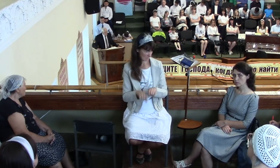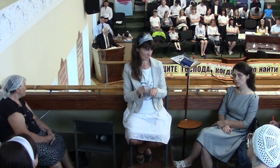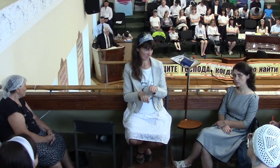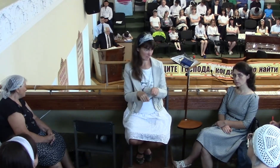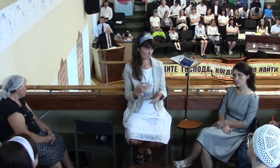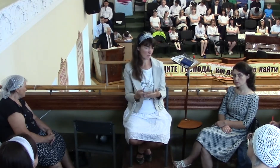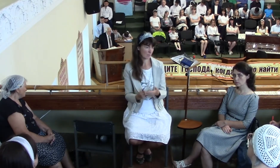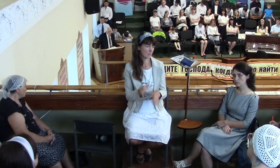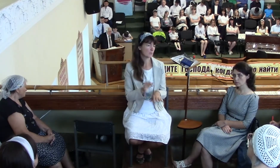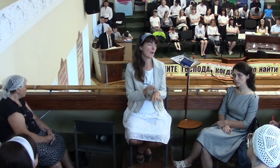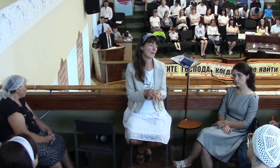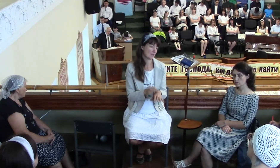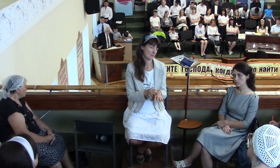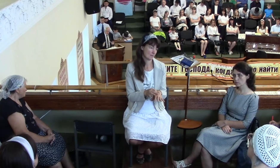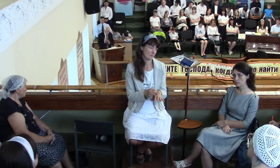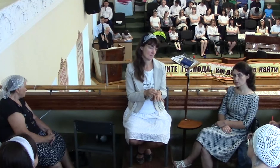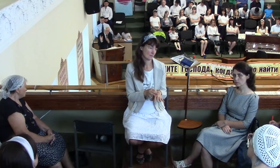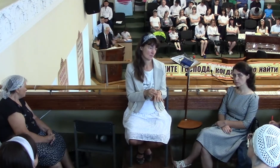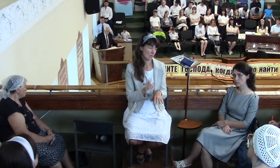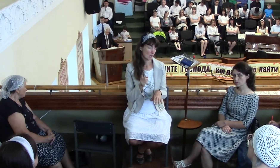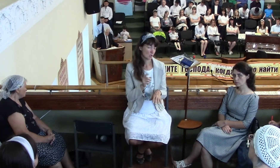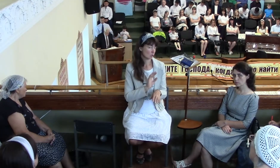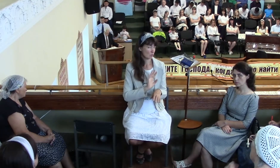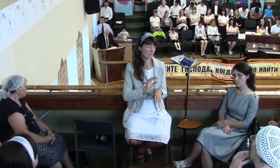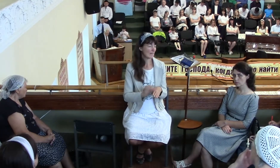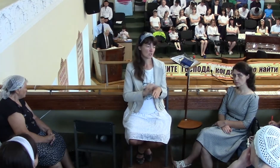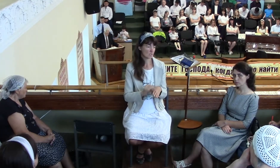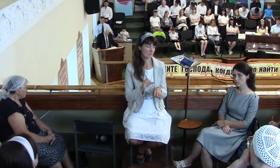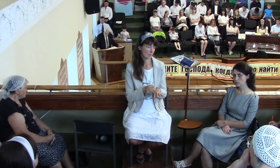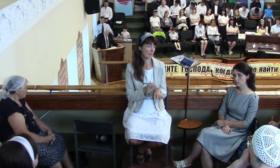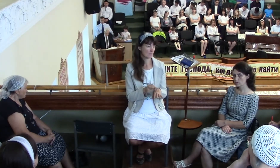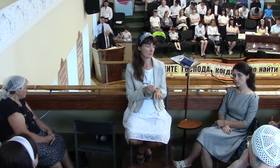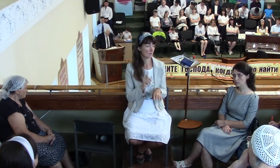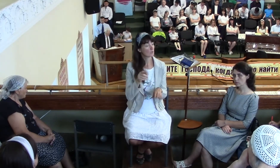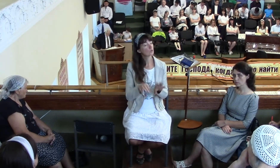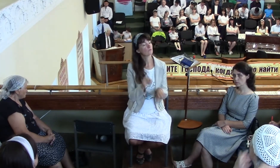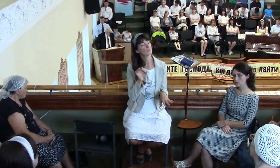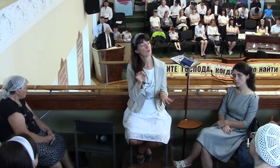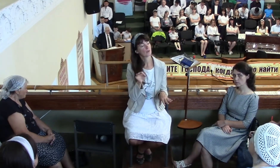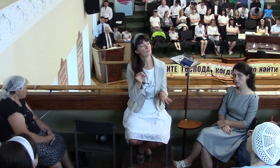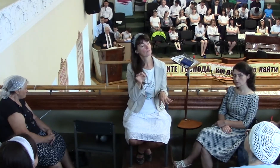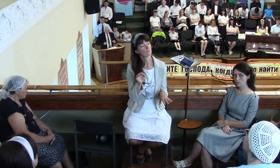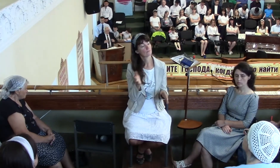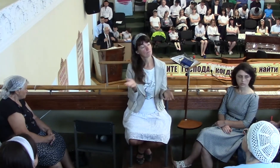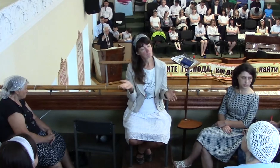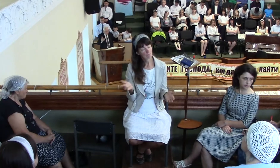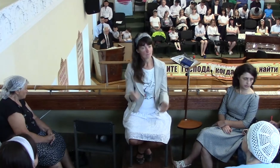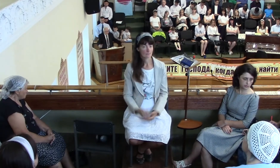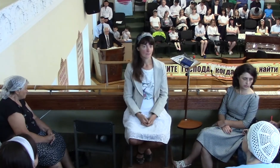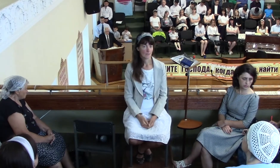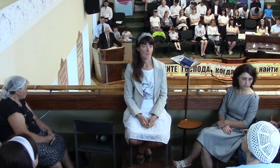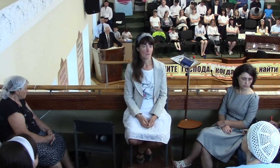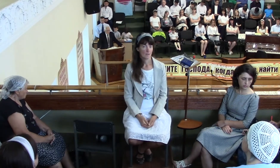трудная болезнь, когда неизлечимая болезнь, так что мы выбираем? Друзья,